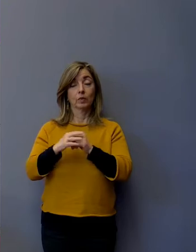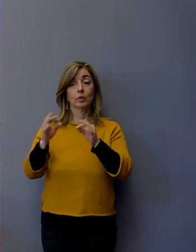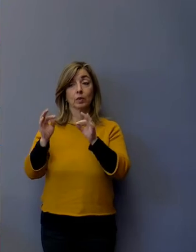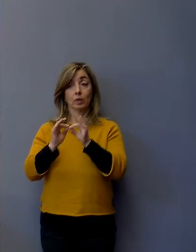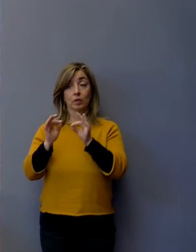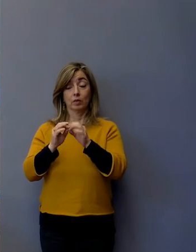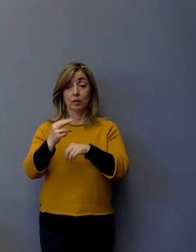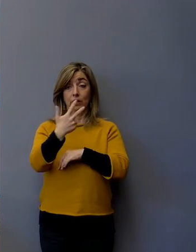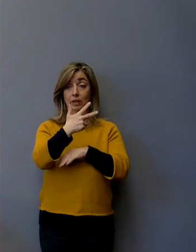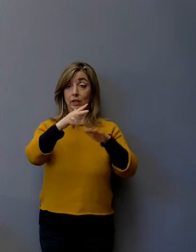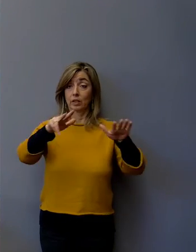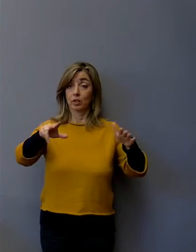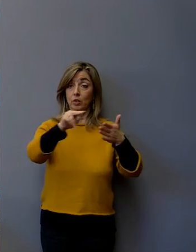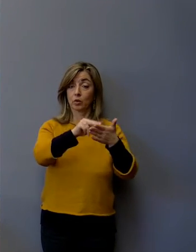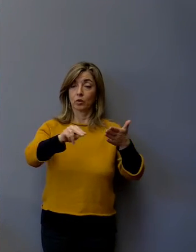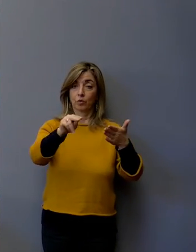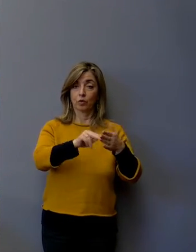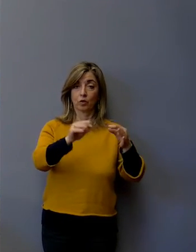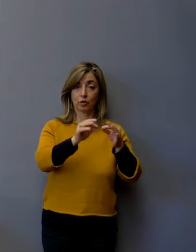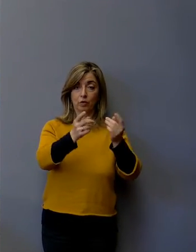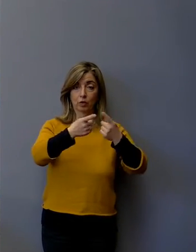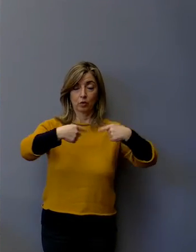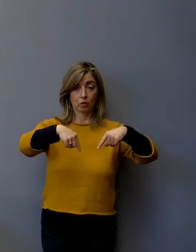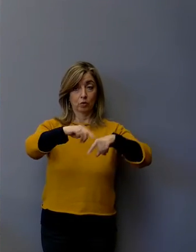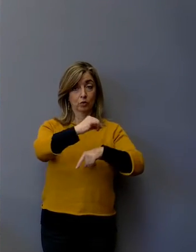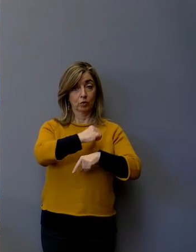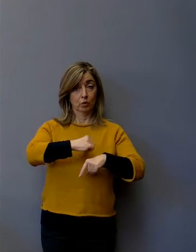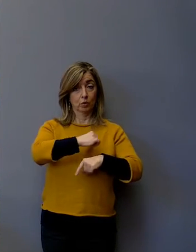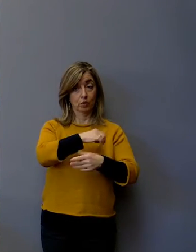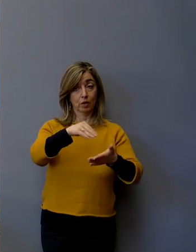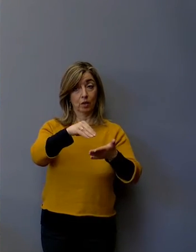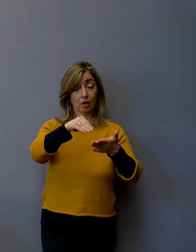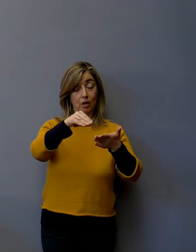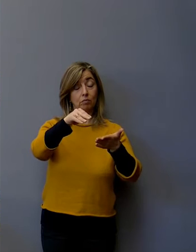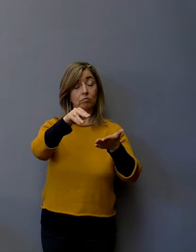38 voti favorevoli il consiglio comunale approva